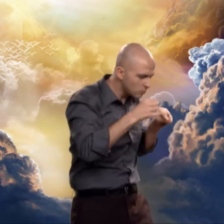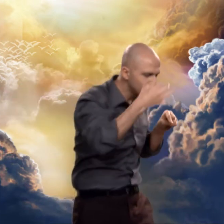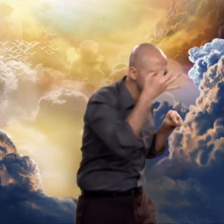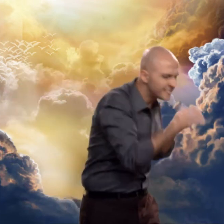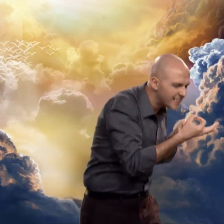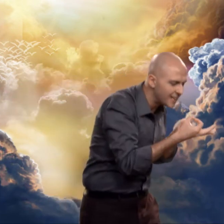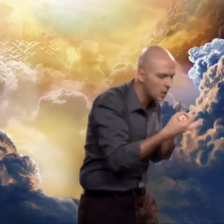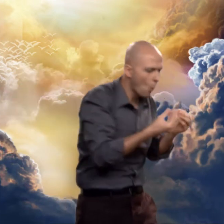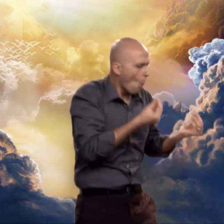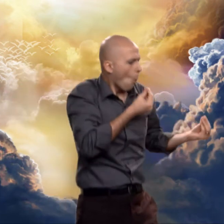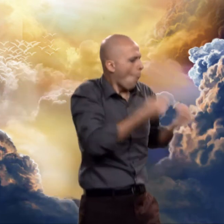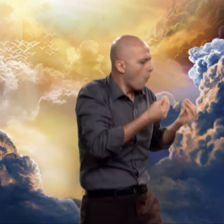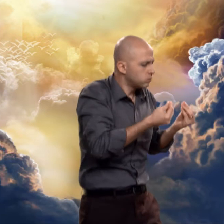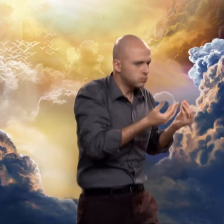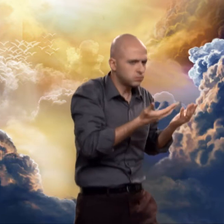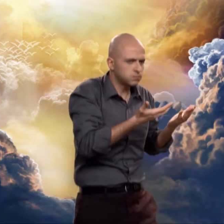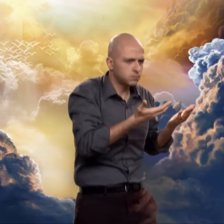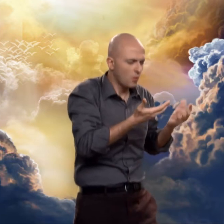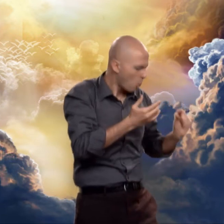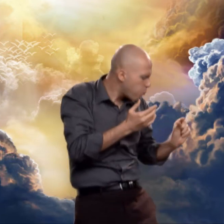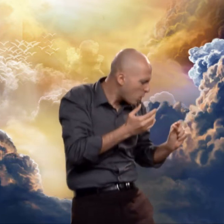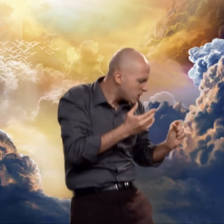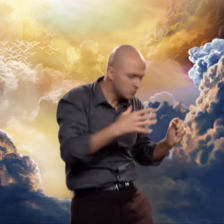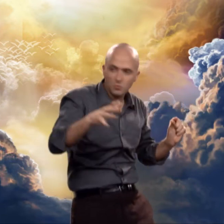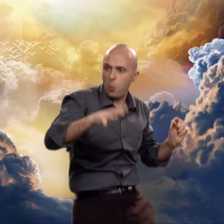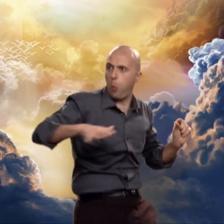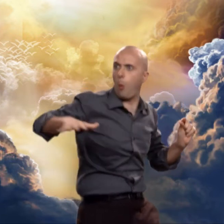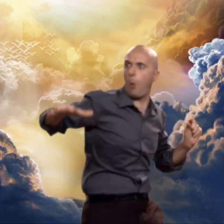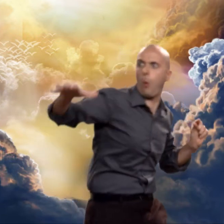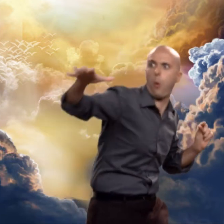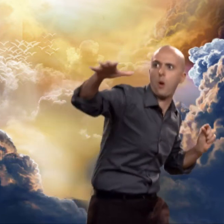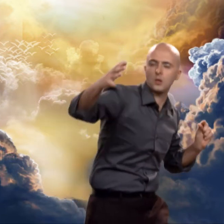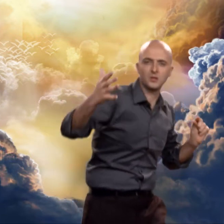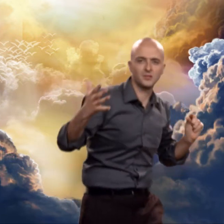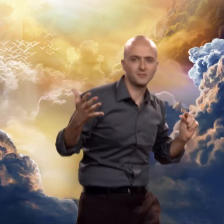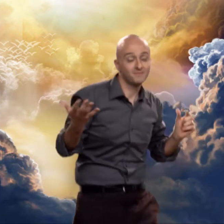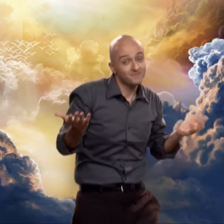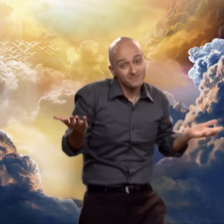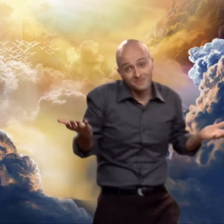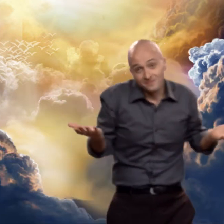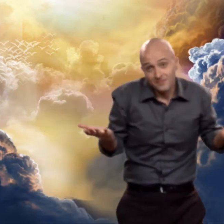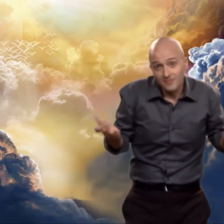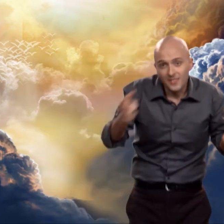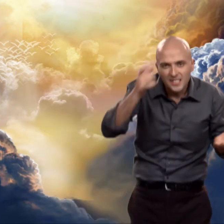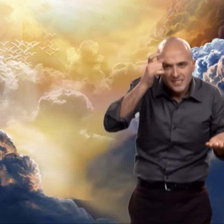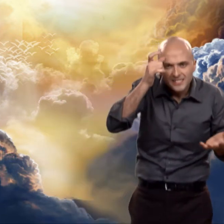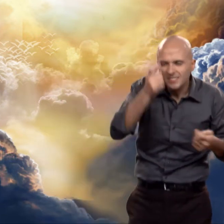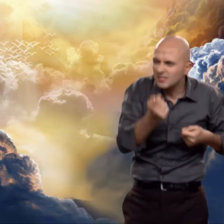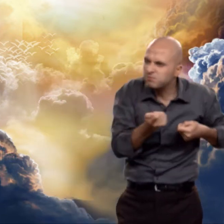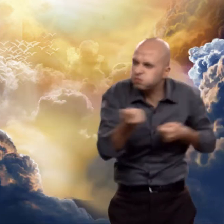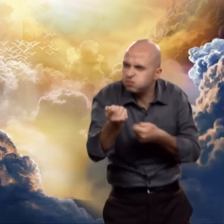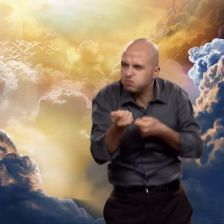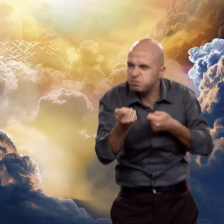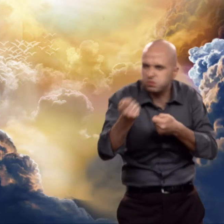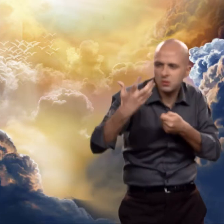mundo, Jesus atrasa a sua vinda, de modo que pecadores possam ouvir a advertência e encontrar nele